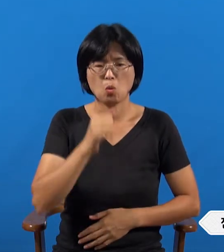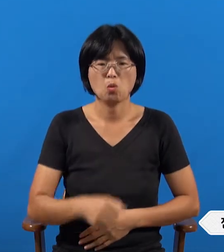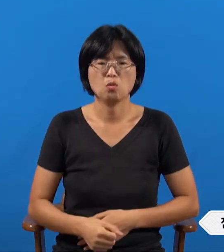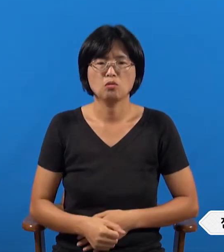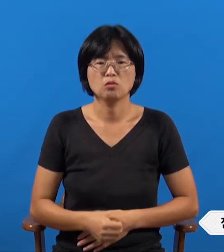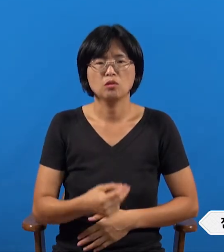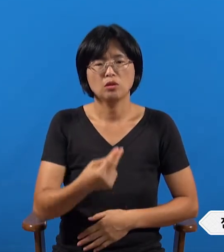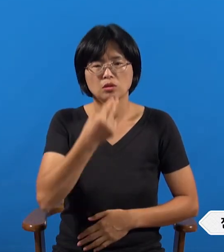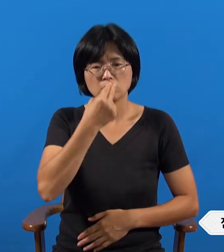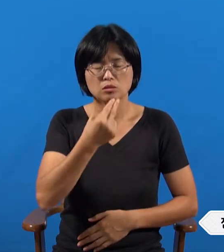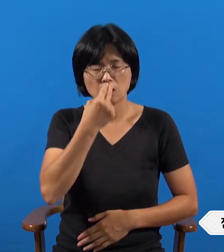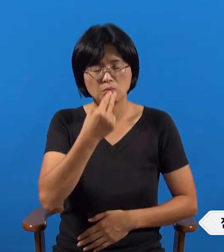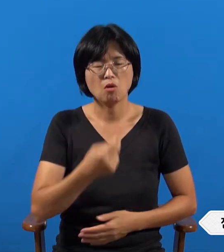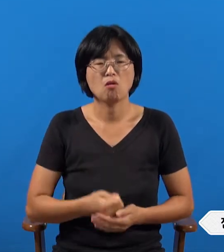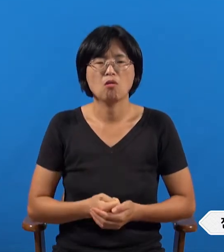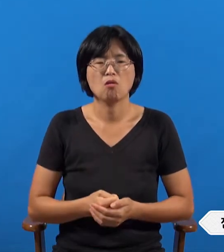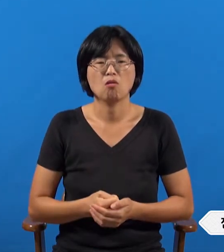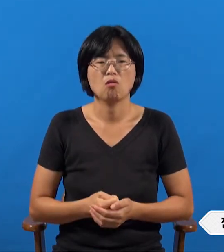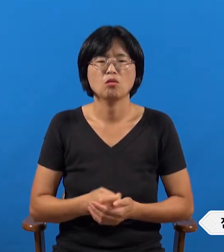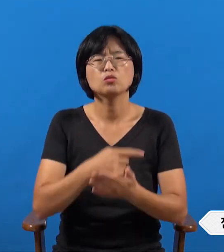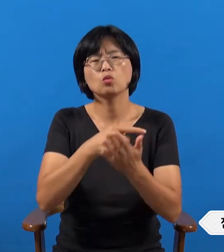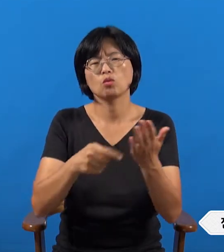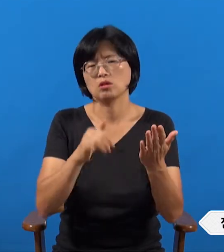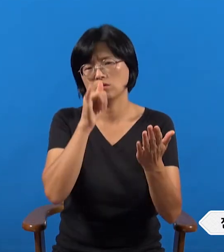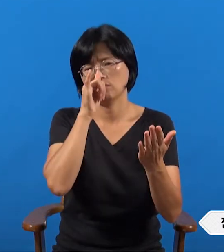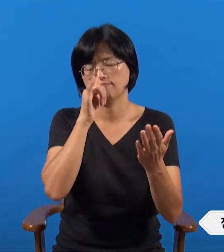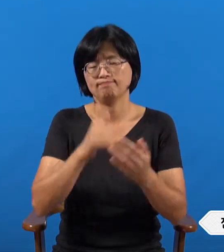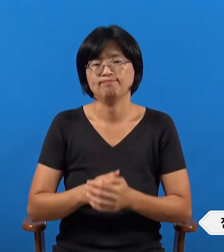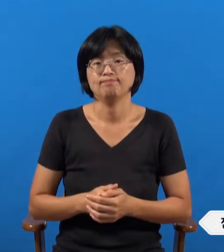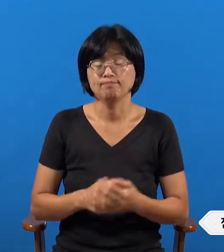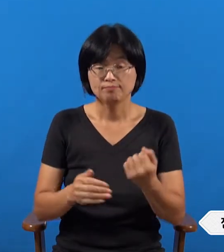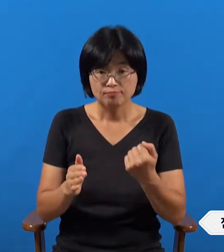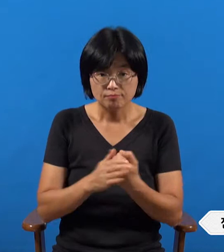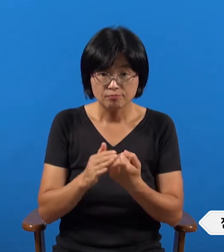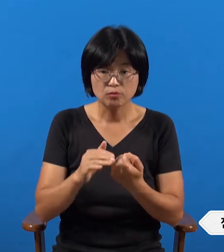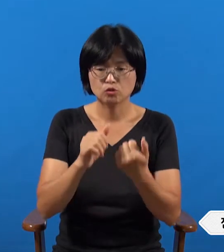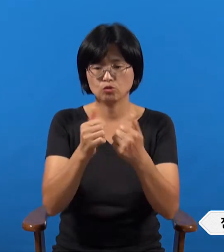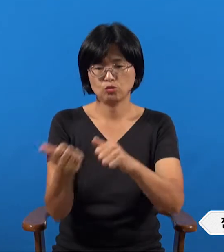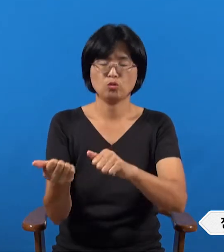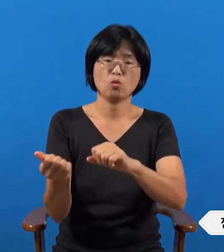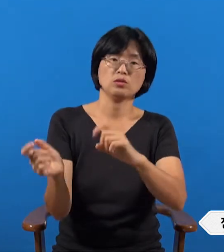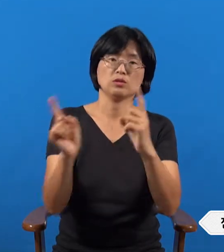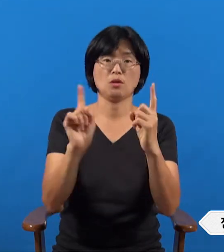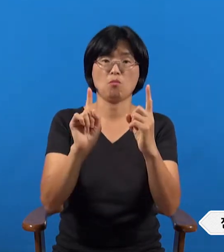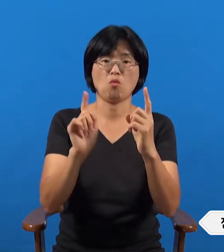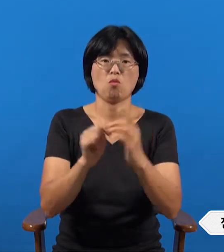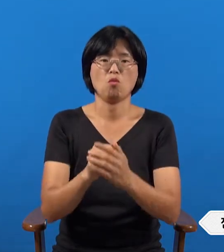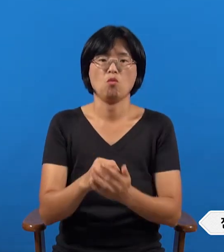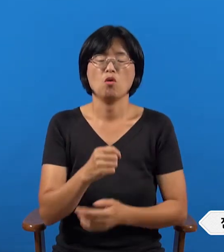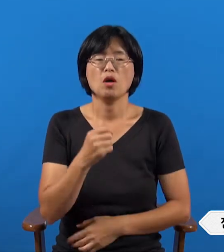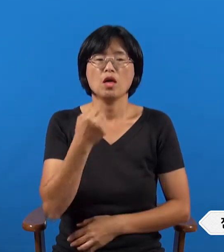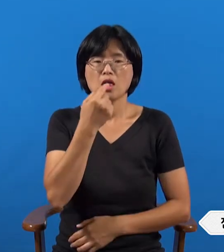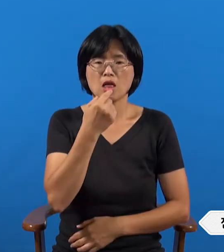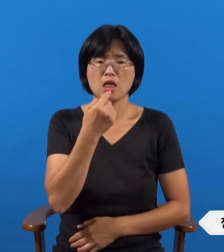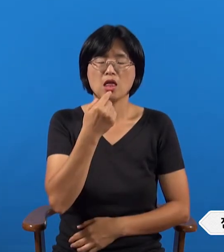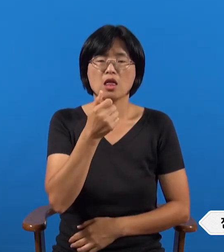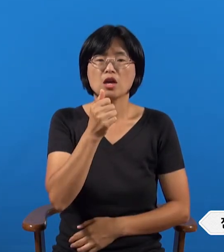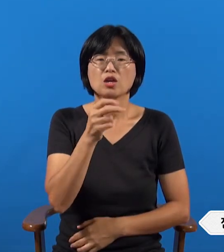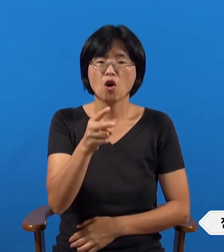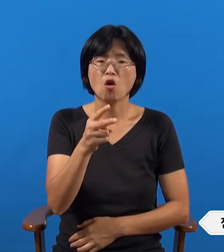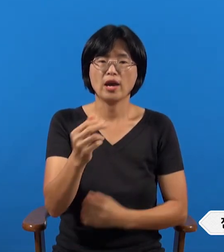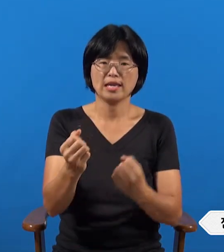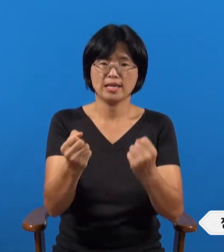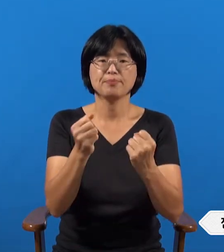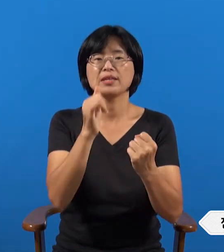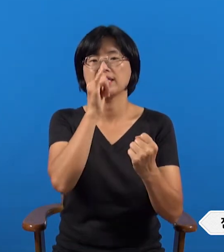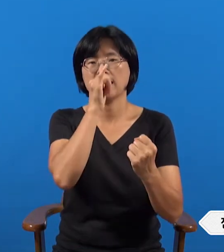때문에 생명을 나누기도 할 수 있는 것. 그래서 성경은 말씀합니다. 죽고 사는 것이 혀의